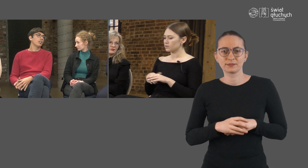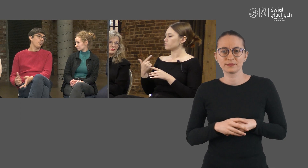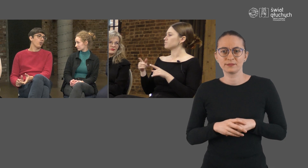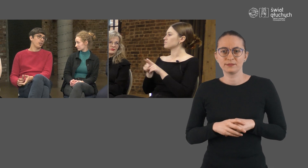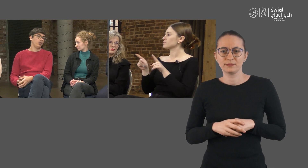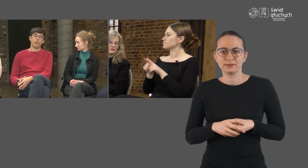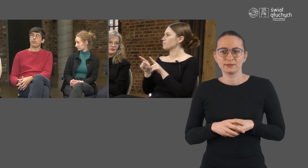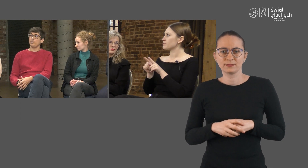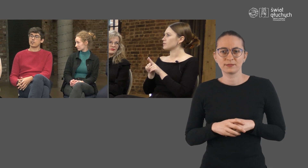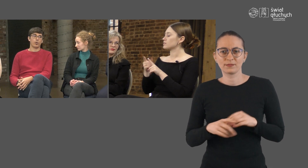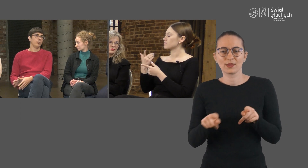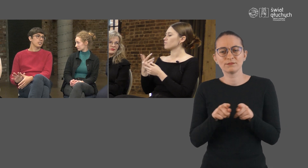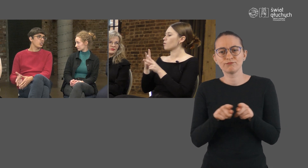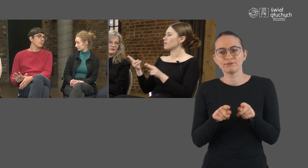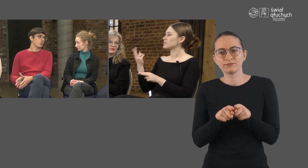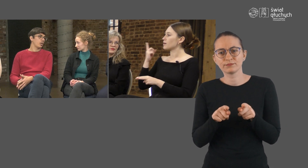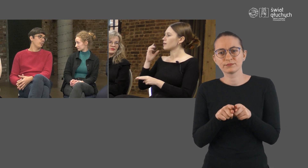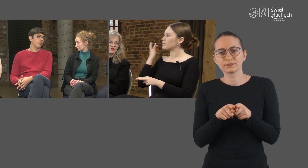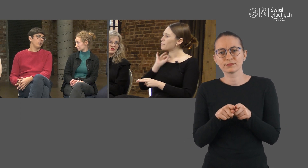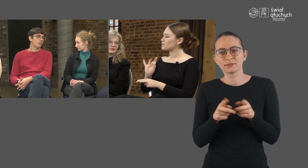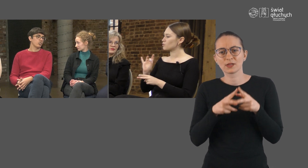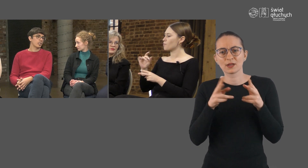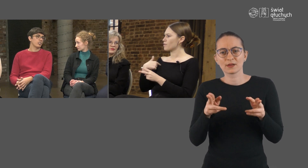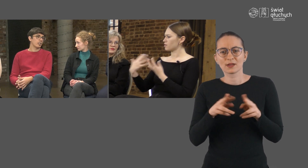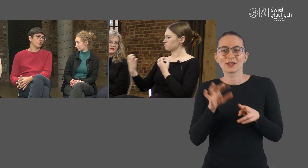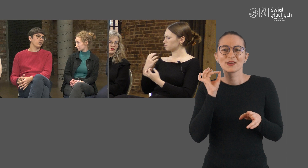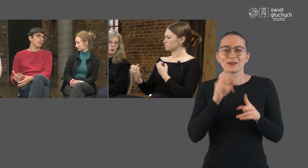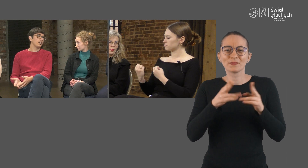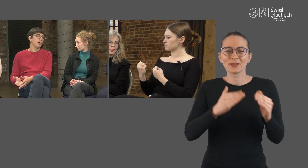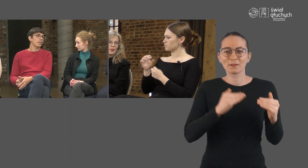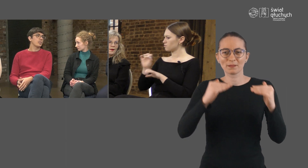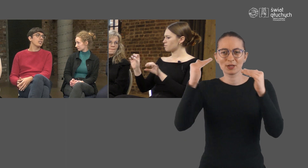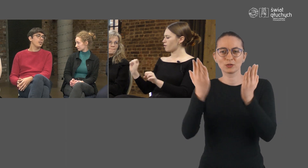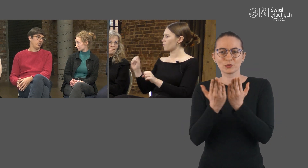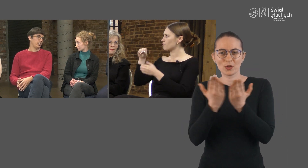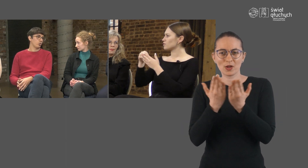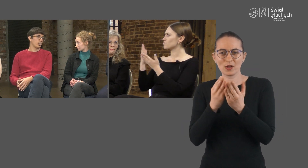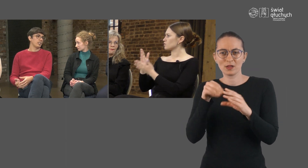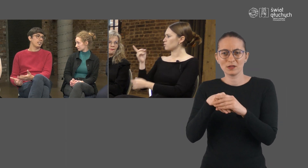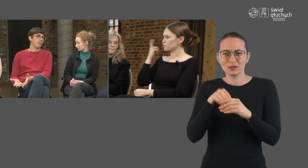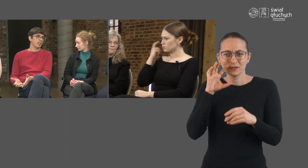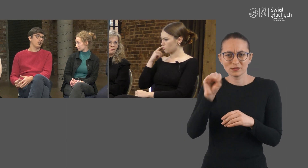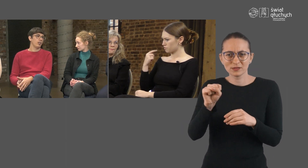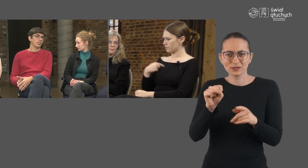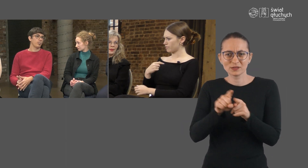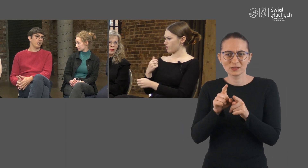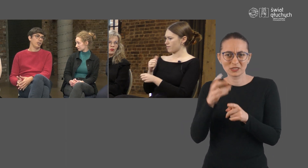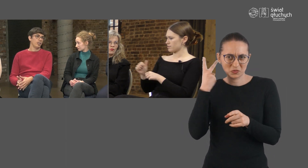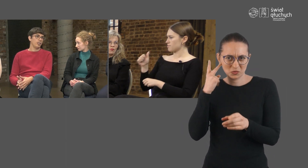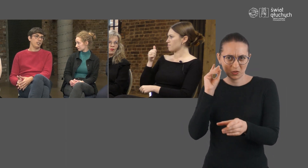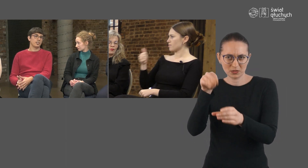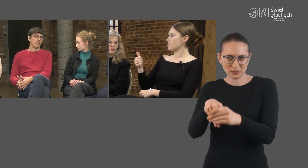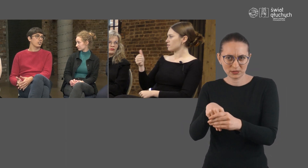uwagę. Dopiero w gimnazjum zacząłem coś tam dostrzegać, dlatego że wtedy tam są same dzieci słyszące. Ja jestem jedyna